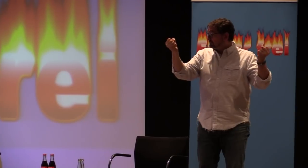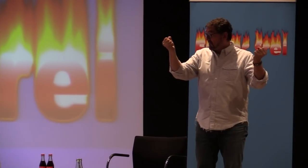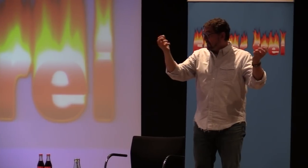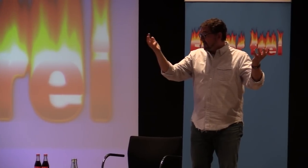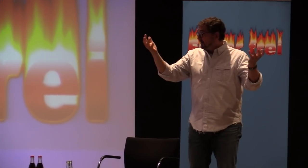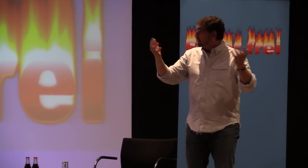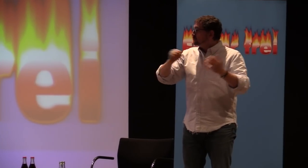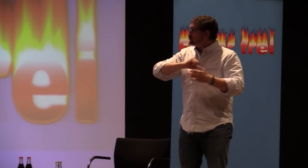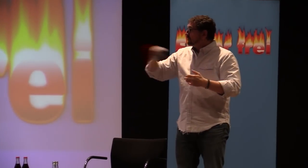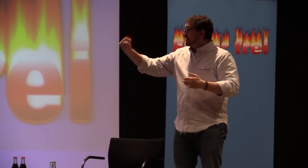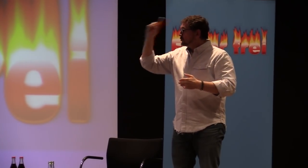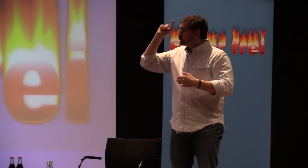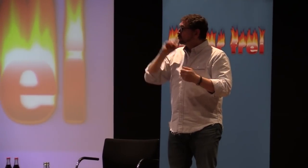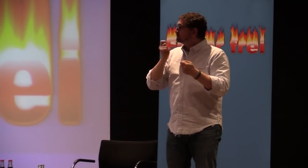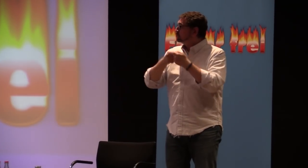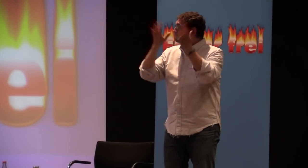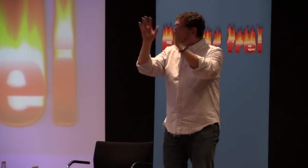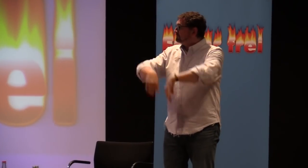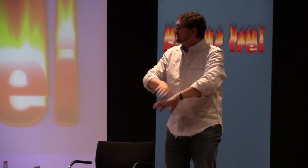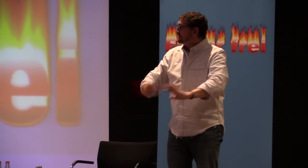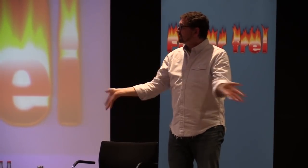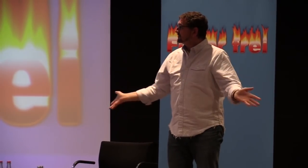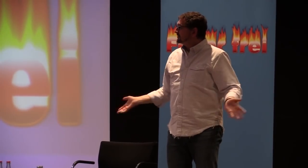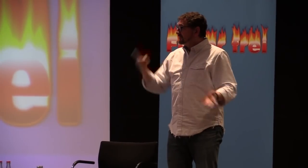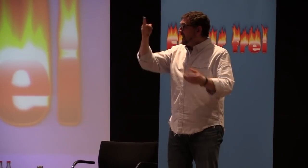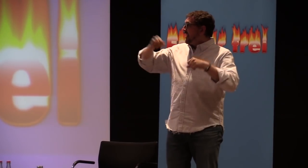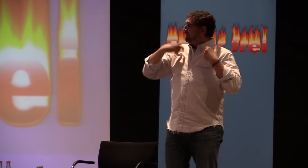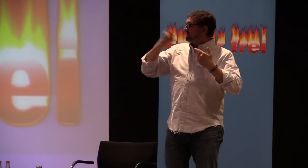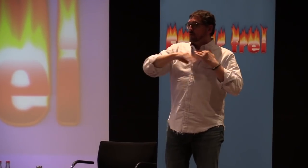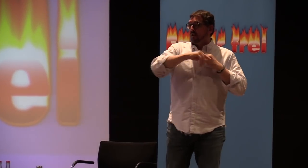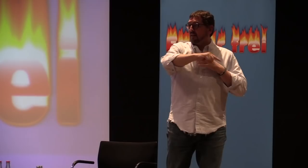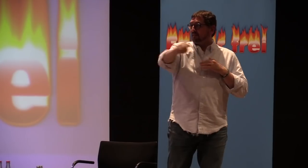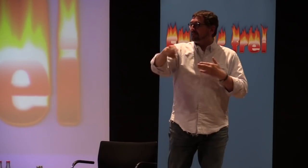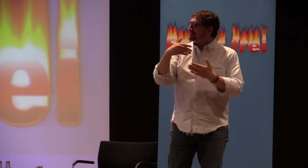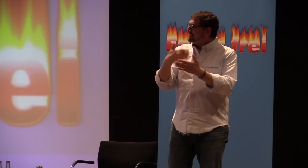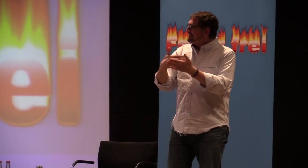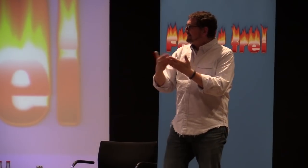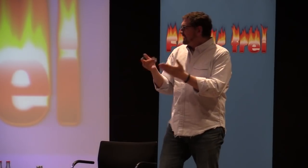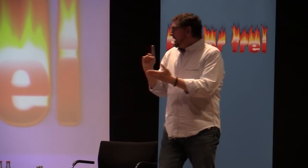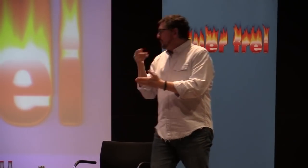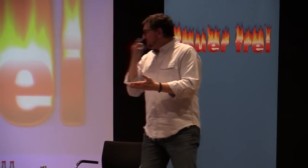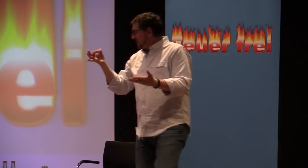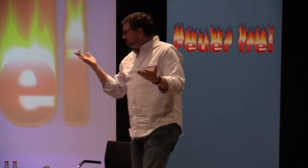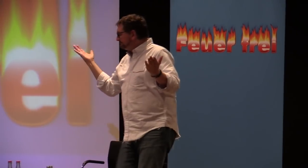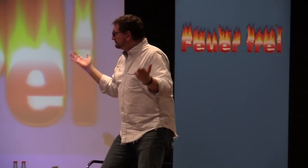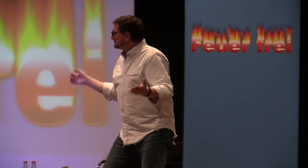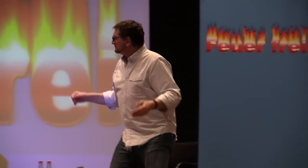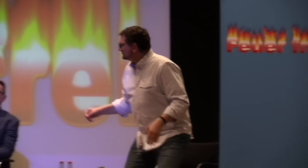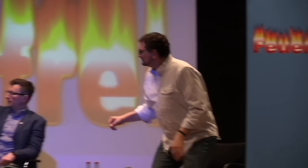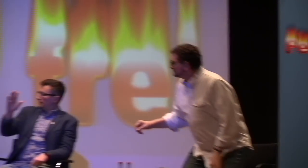Es ist ja so, Landesverbände stehen ja kurz vor Einstellung ihrer Arbeit. Und da hat ja auch